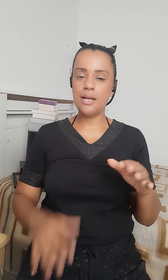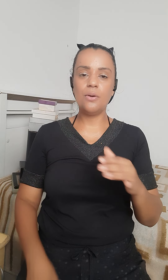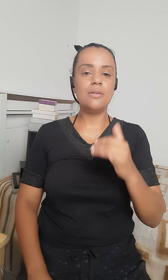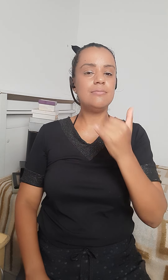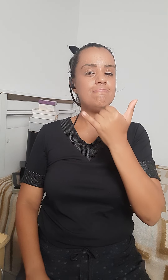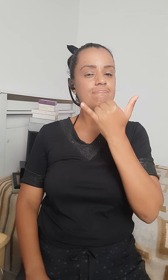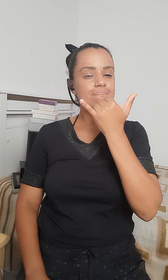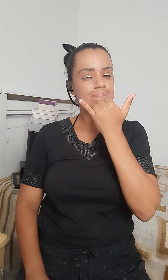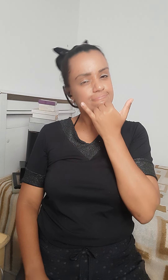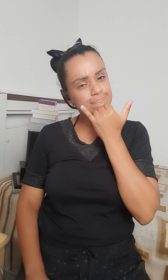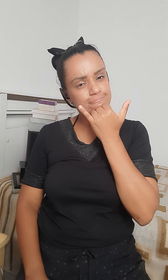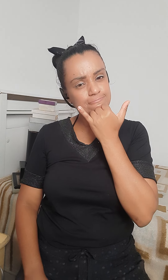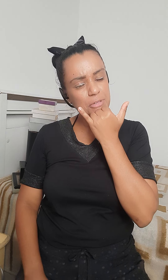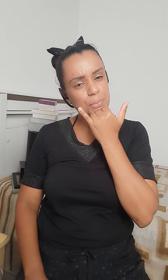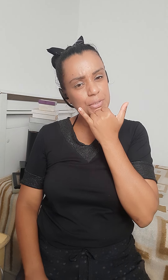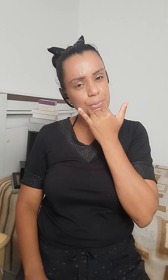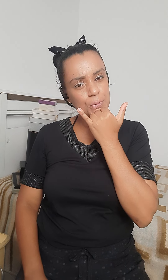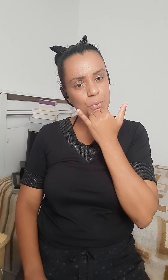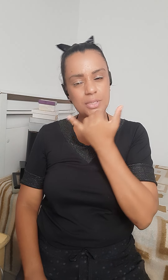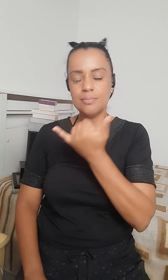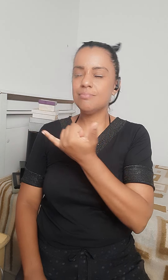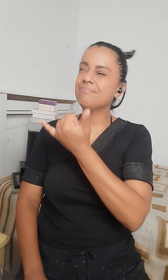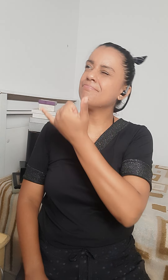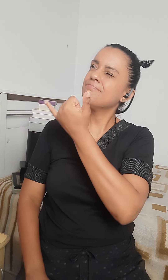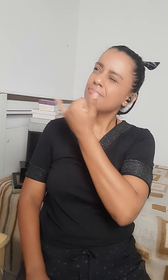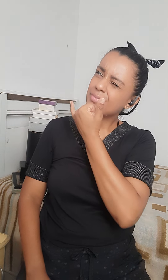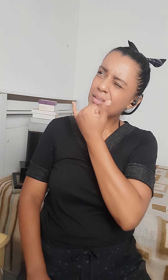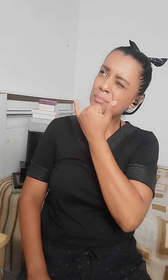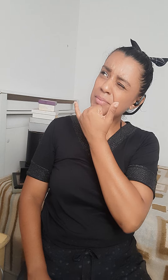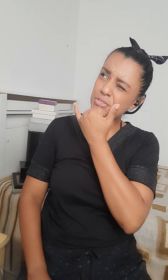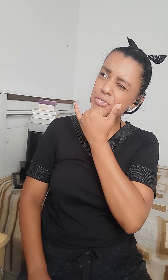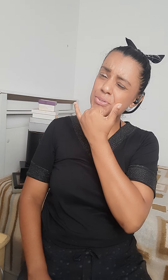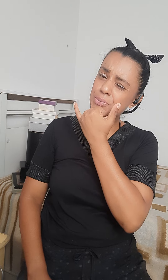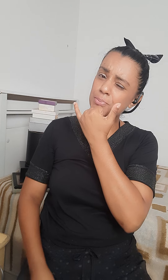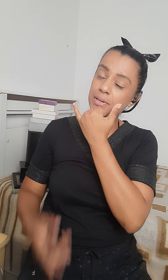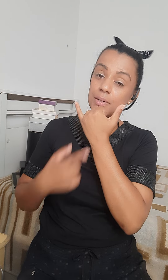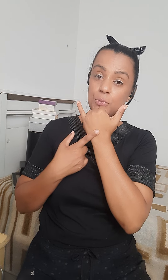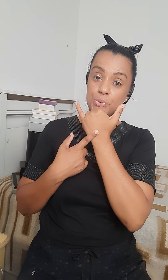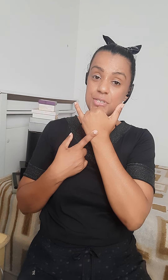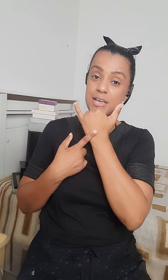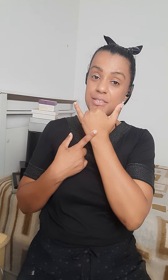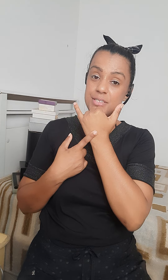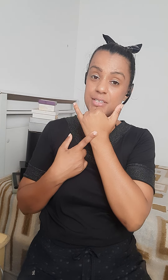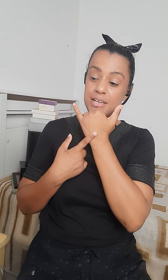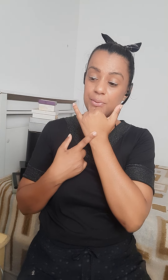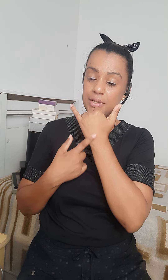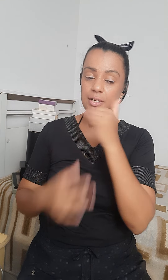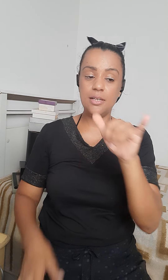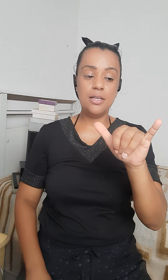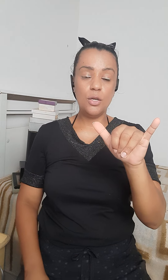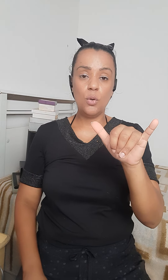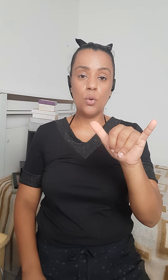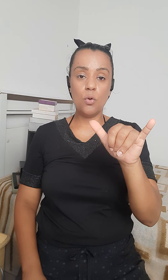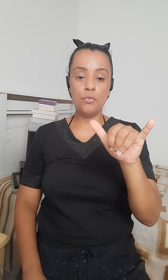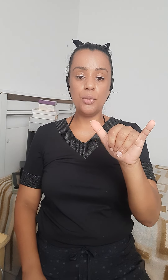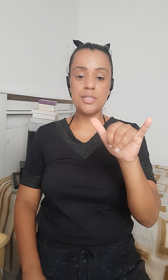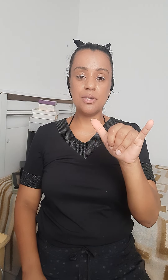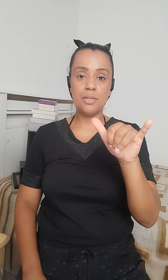Ó. Me perdoa. Me desculpa. Muito usado esse sinal, tá? Configuração da mão